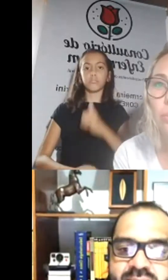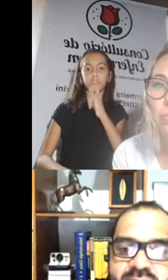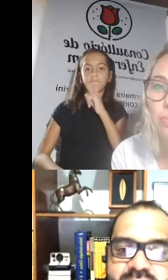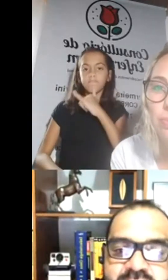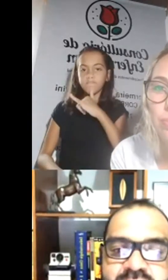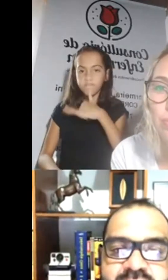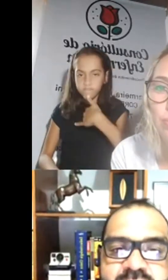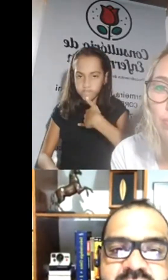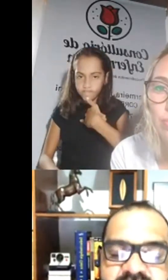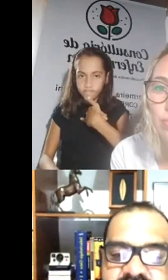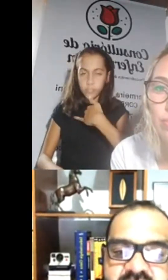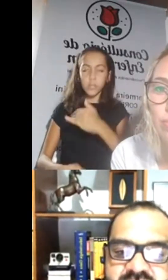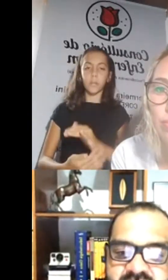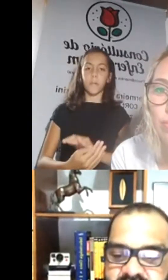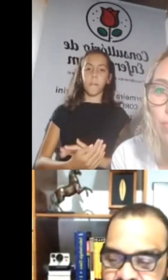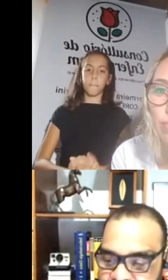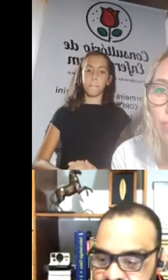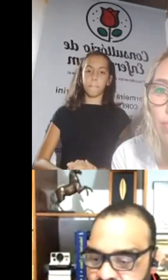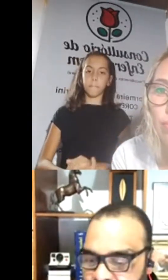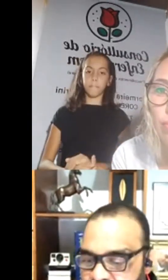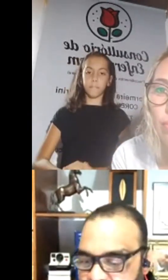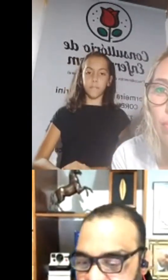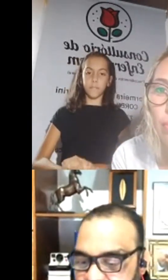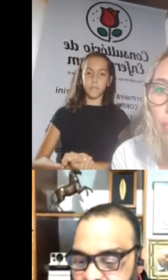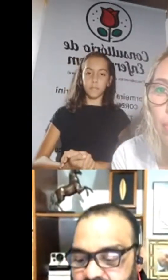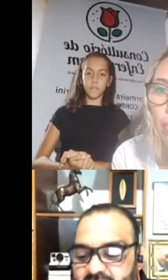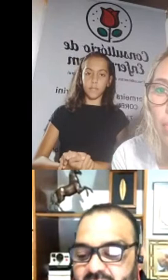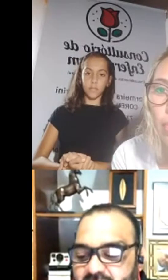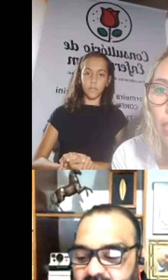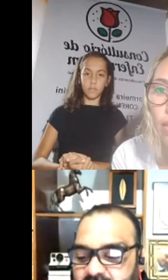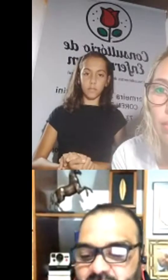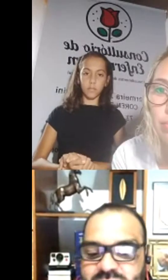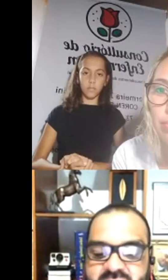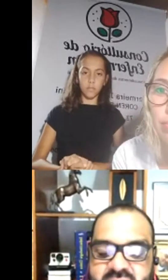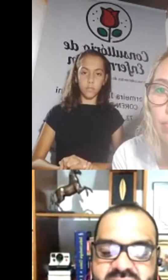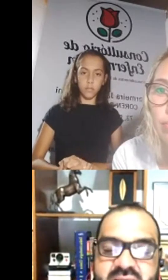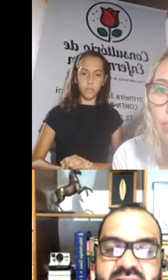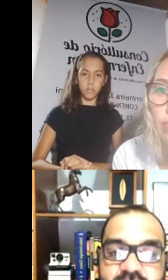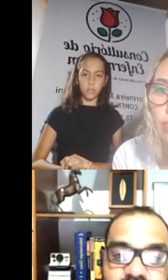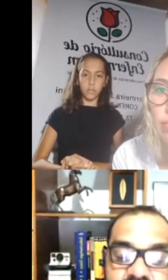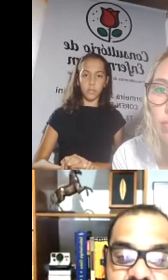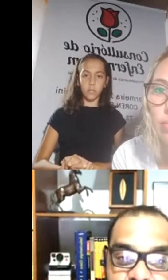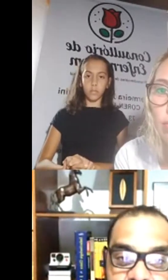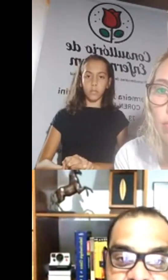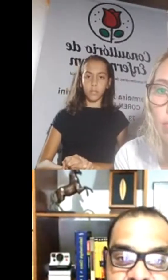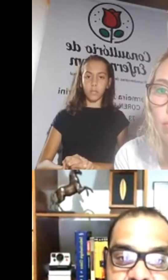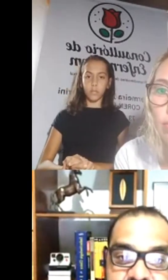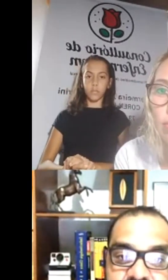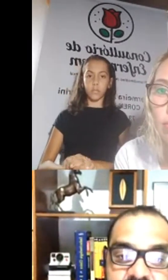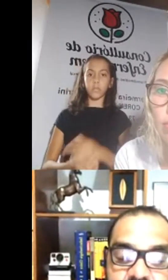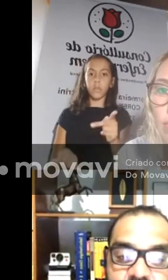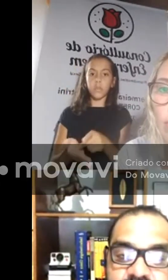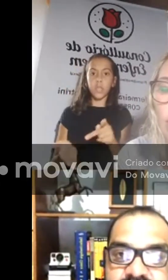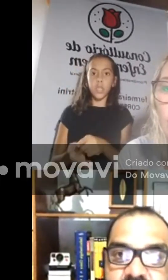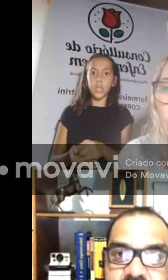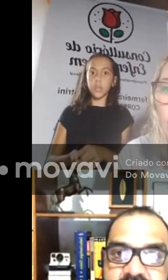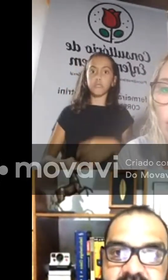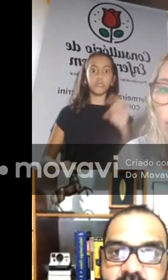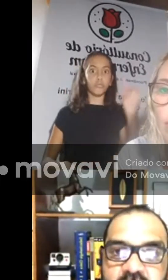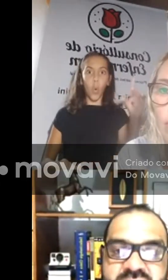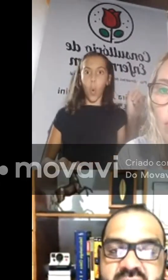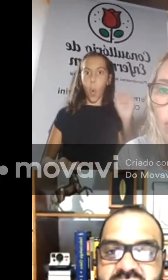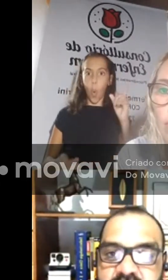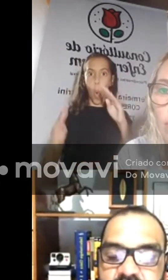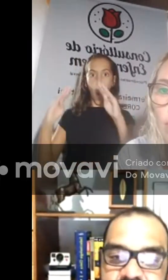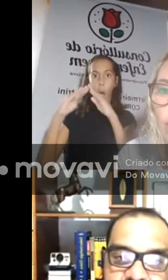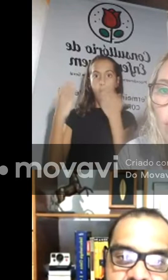doutor? Sim, sim, sim. Com certeza. Não só nas escolas, viu, Jana? Hoje também, com